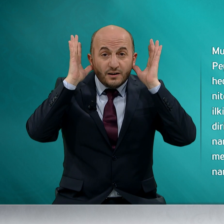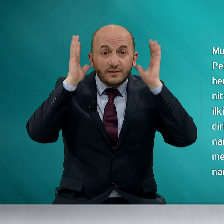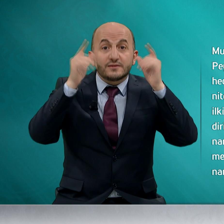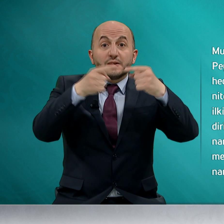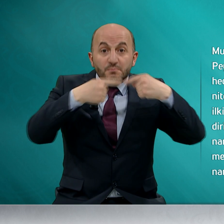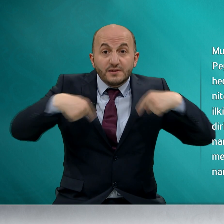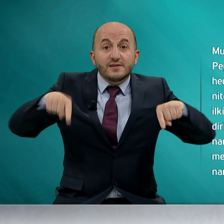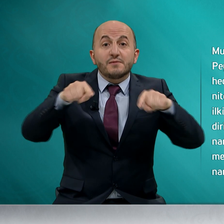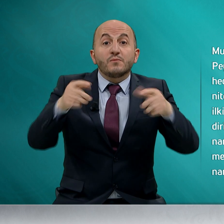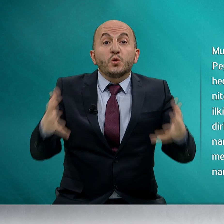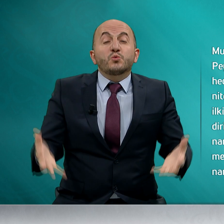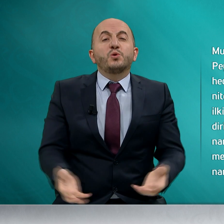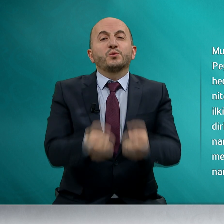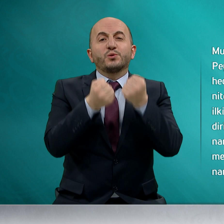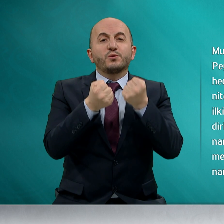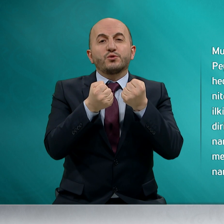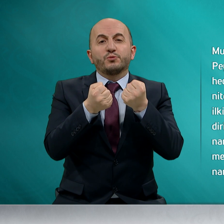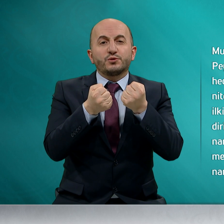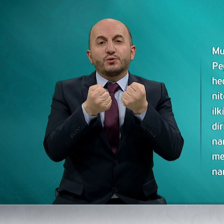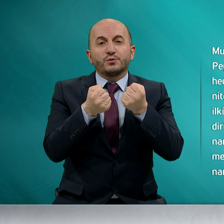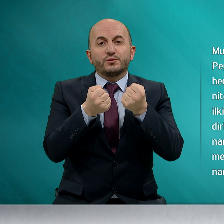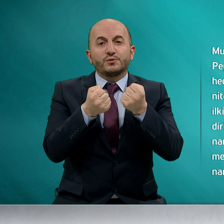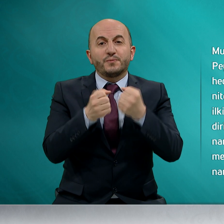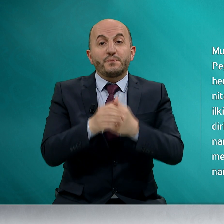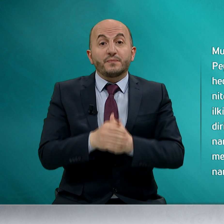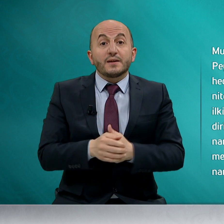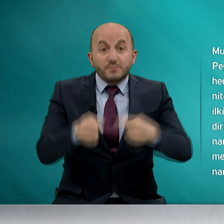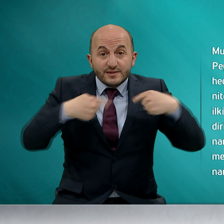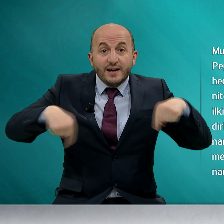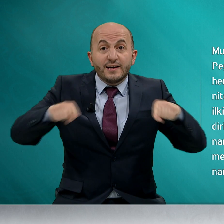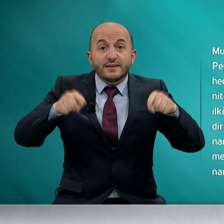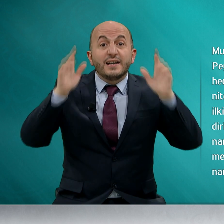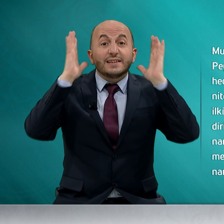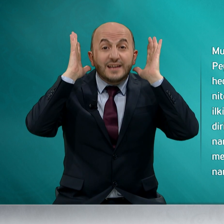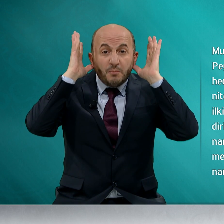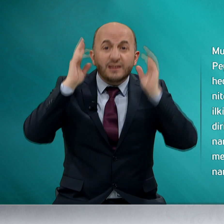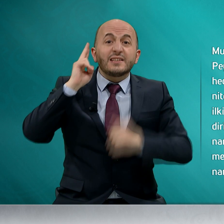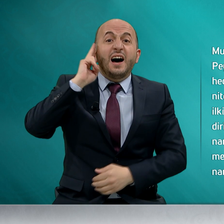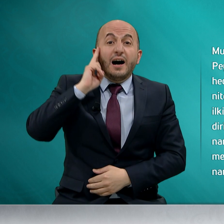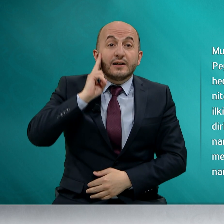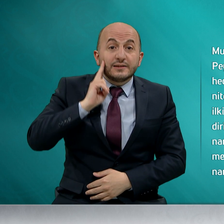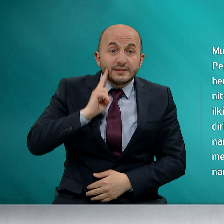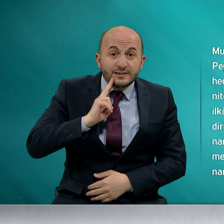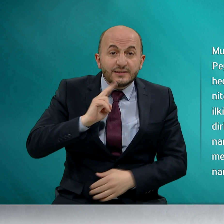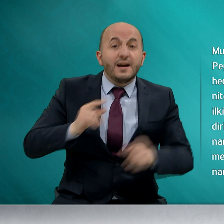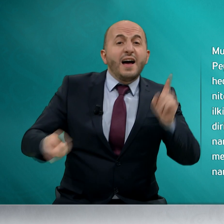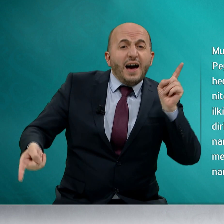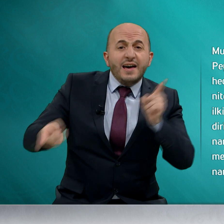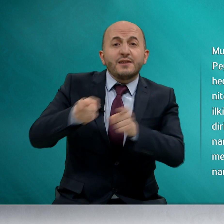Namaz bizim kurtuluşumuzdur. Bizler namazla arınır, her